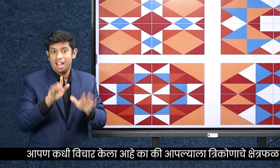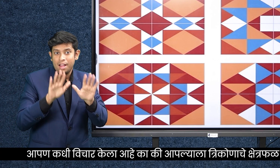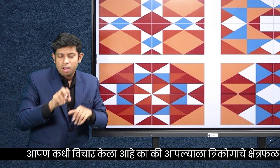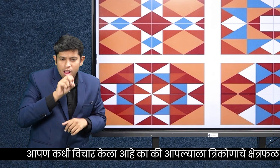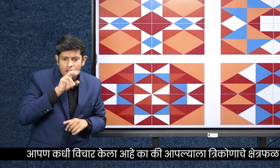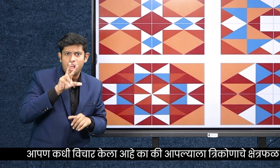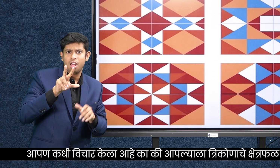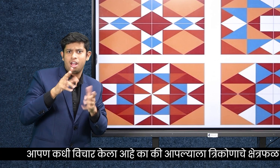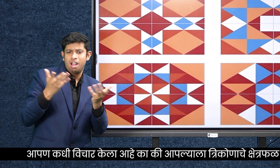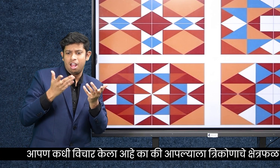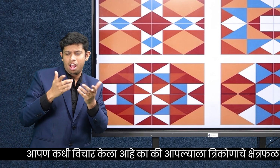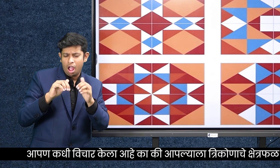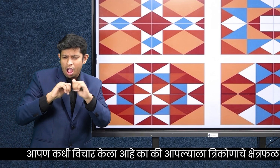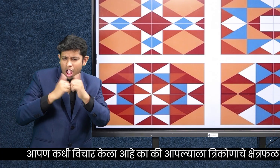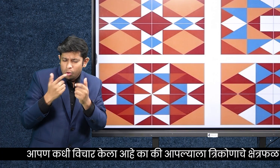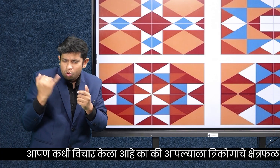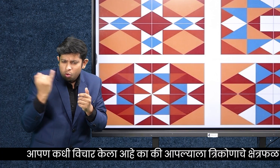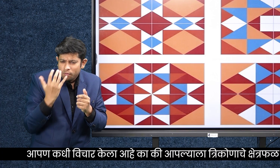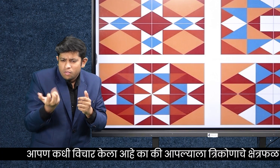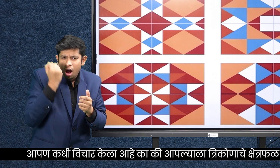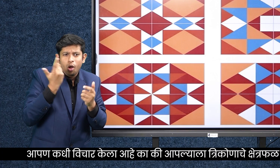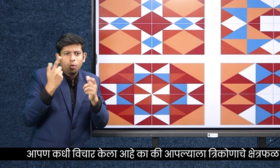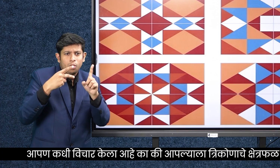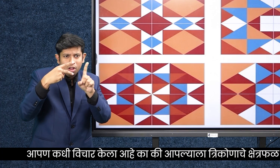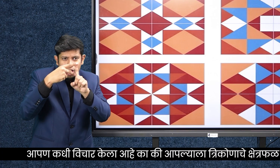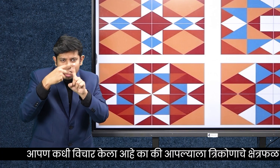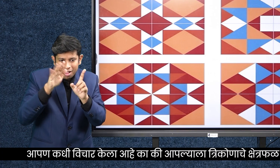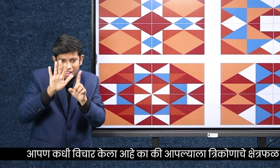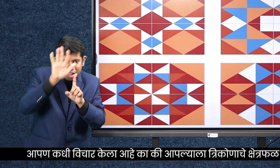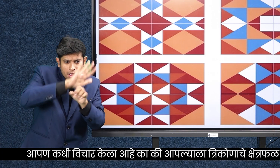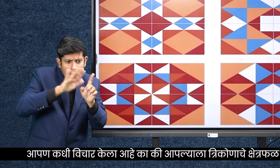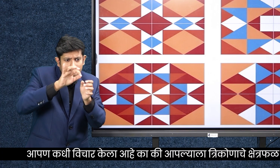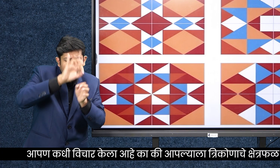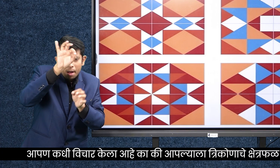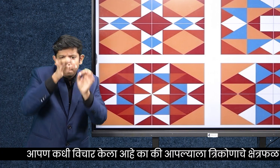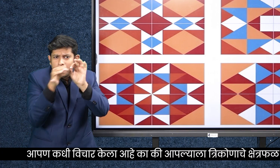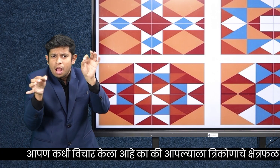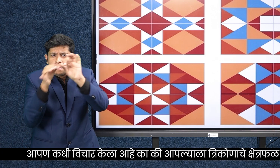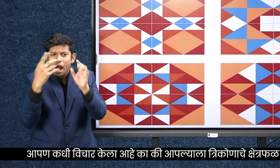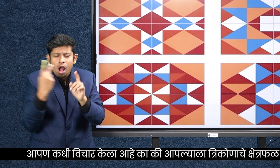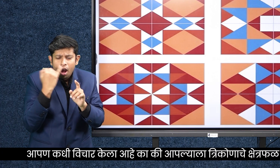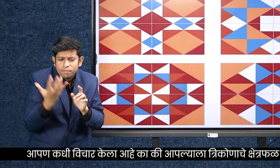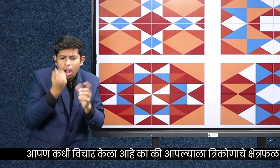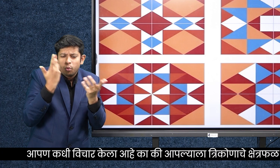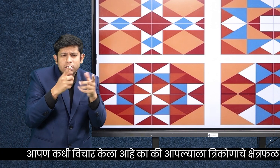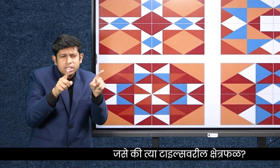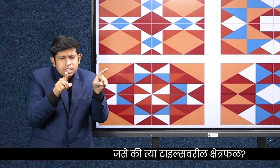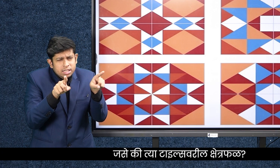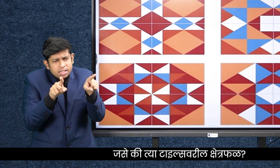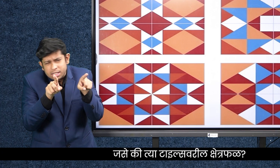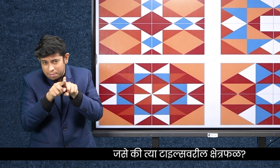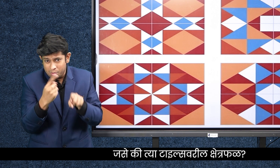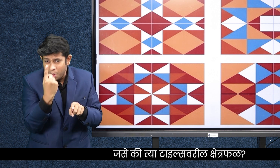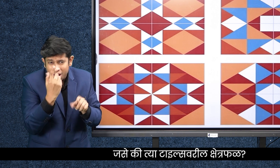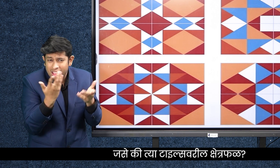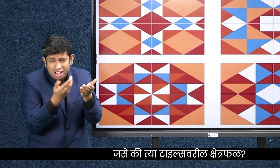आपण कधी विचार केला आहे का की आपल्याला त्रिकोणाचे क्षेत्रफळ कसे आढळते, जसे की त्या